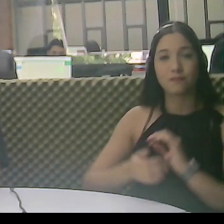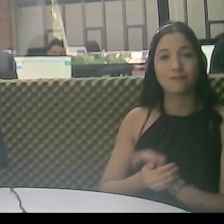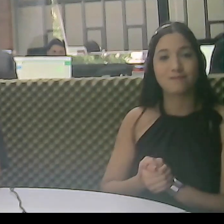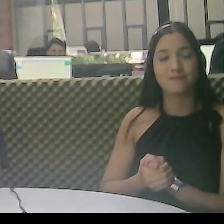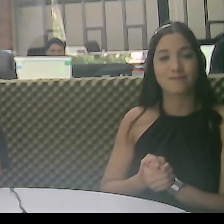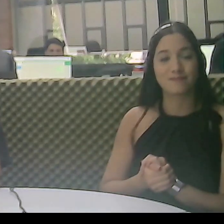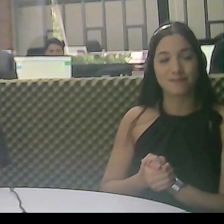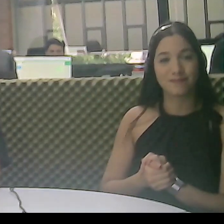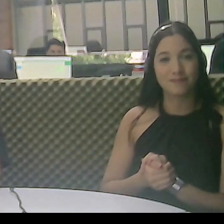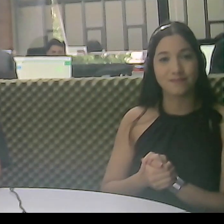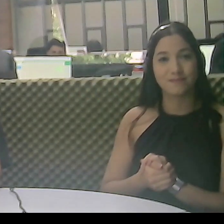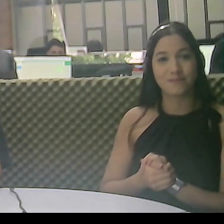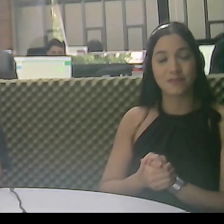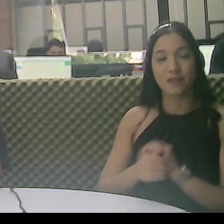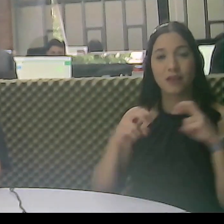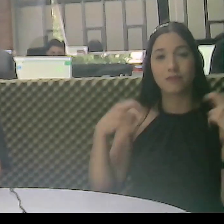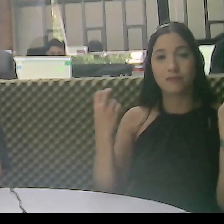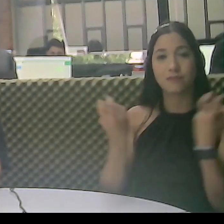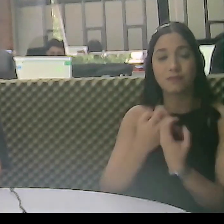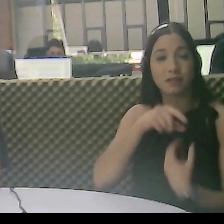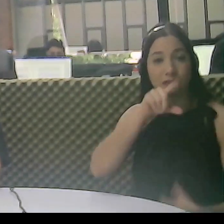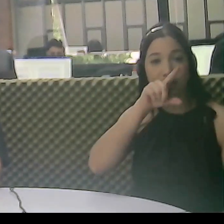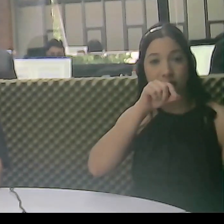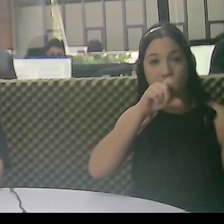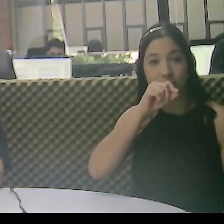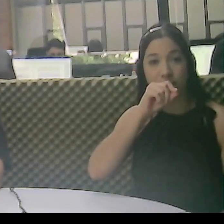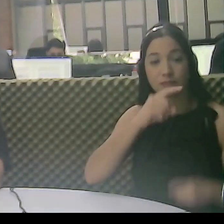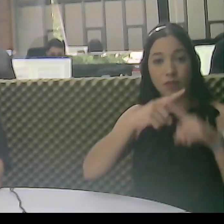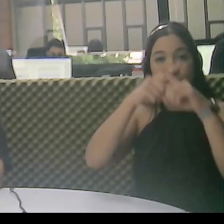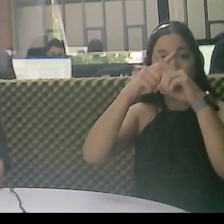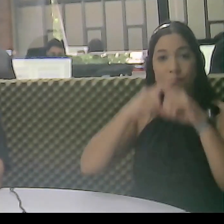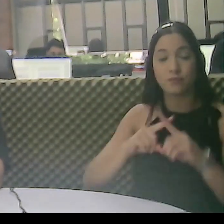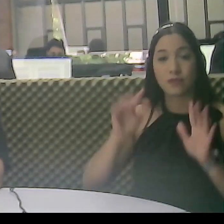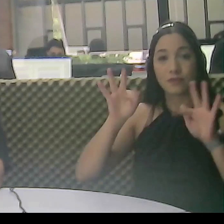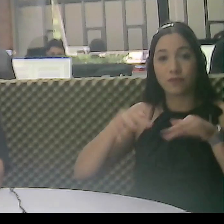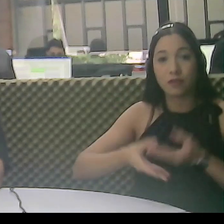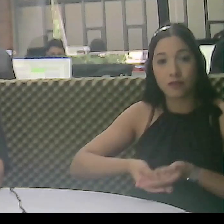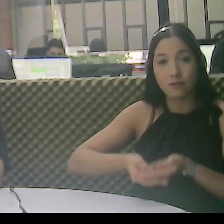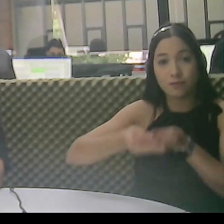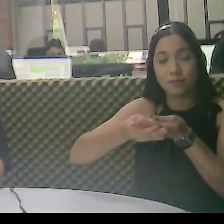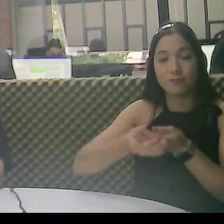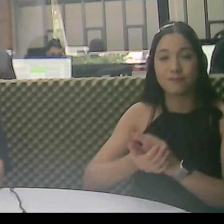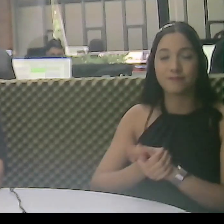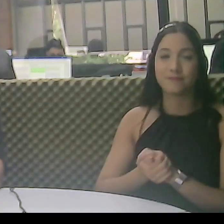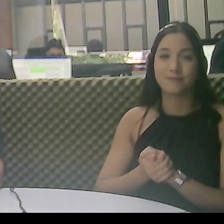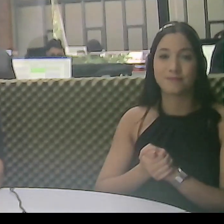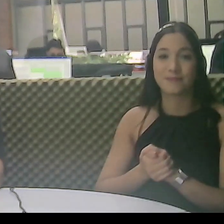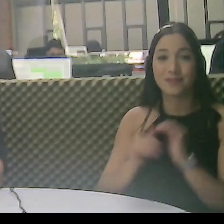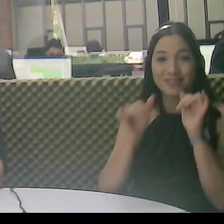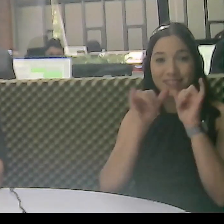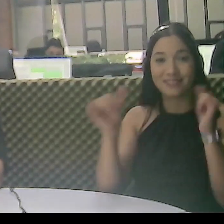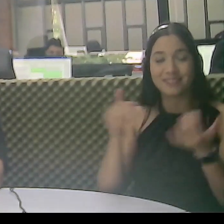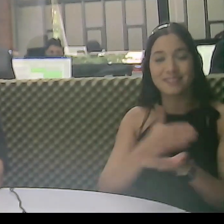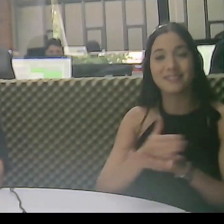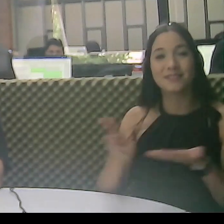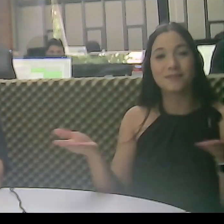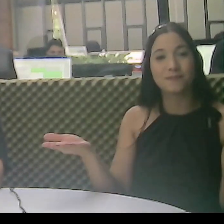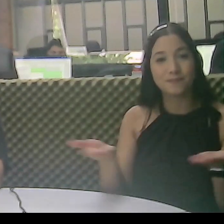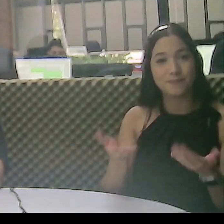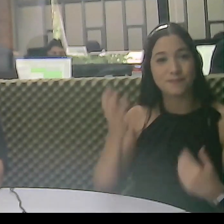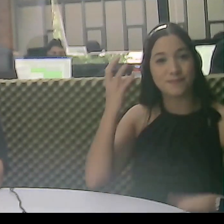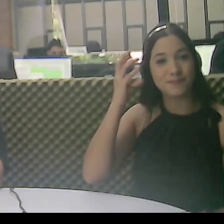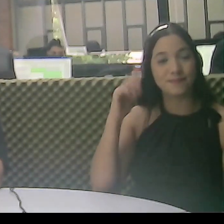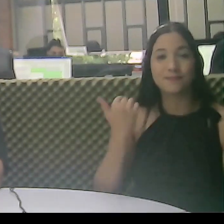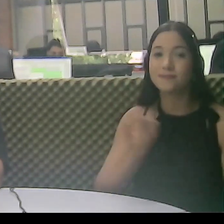E ainda, Arena Sabiazinho sediará a final da Superliga Feminina de Vôlei. Essas e outras notícias a partir